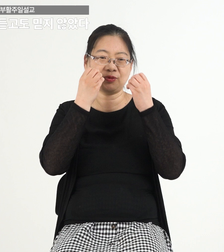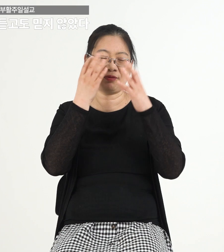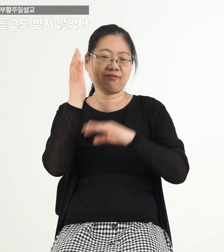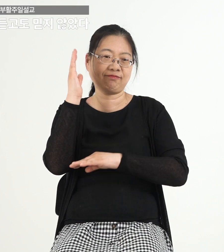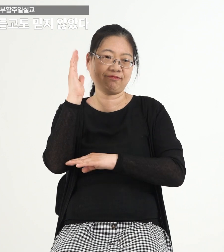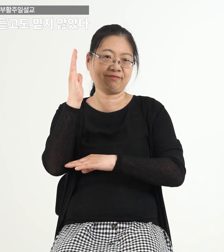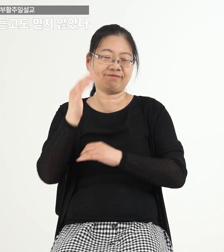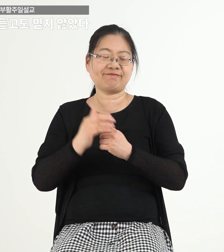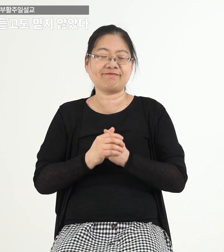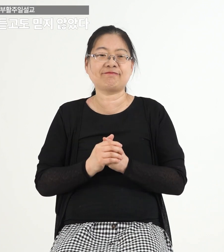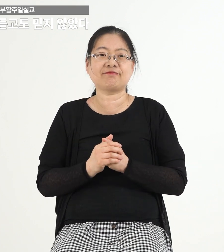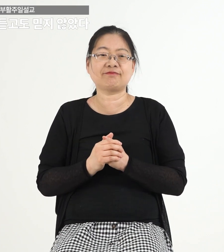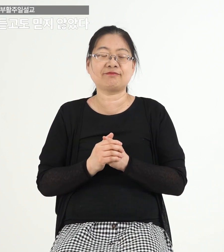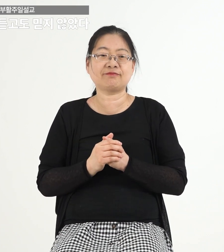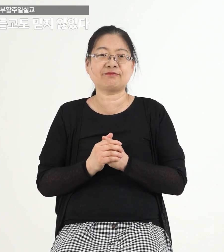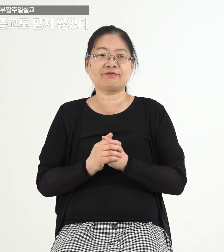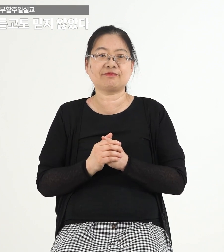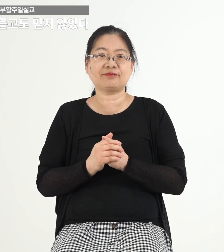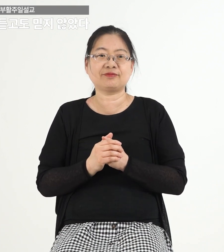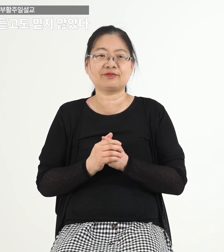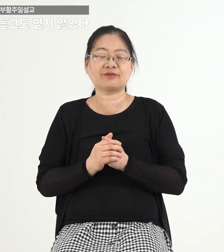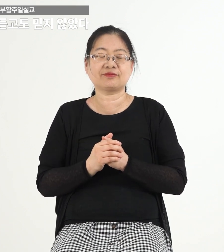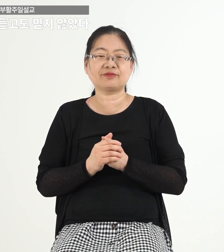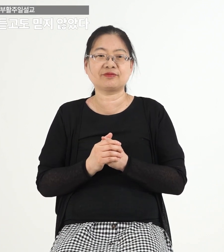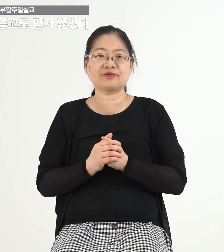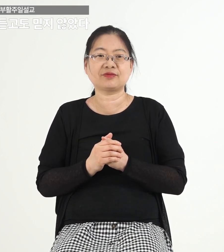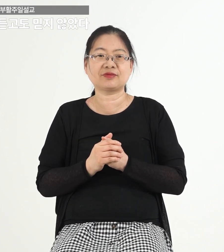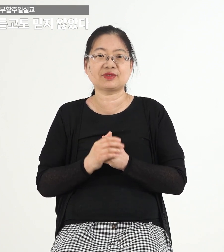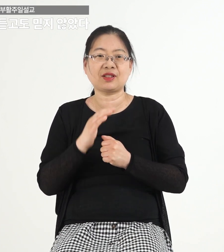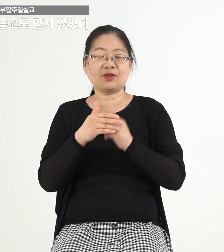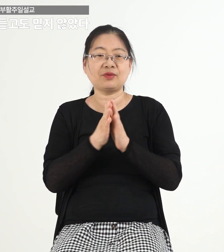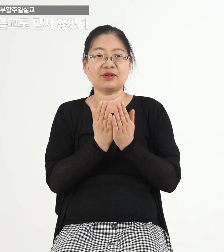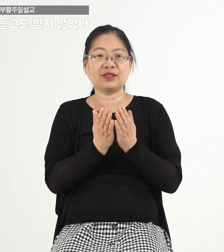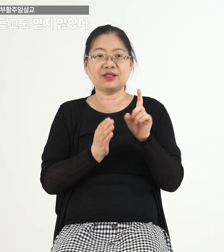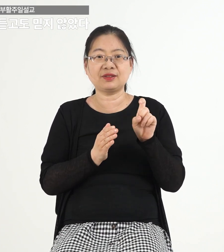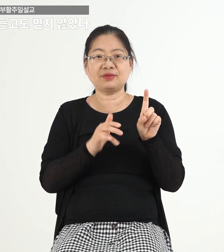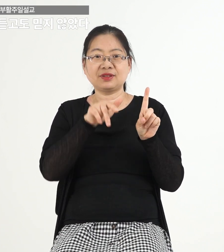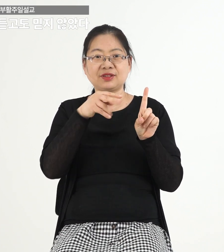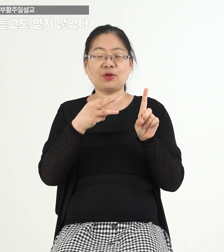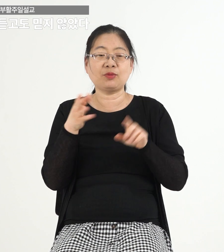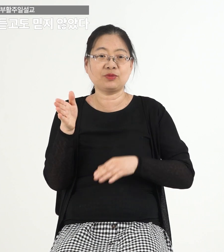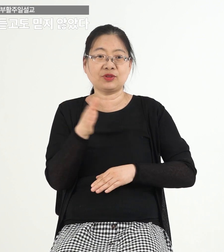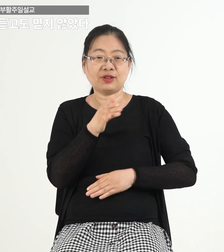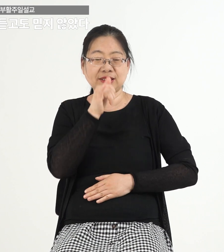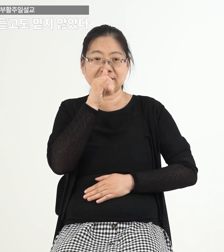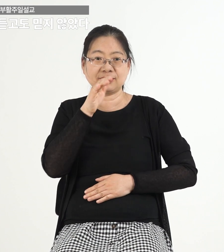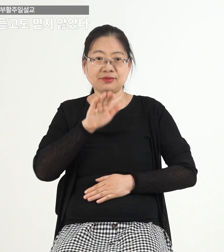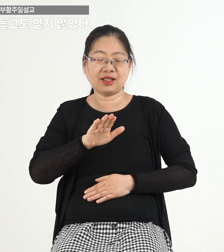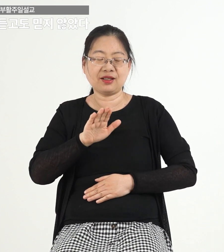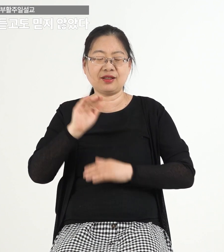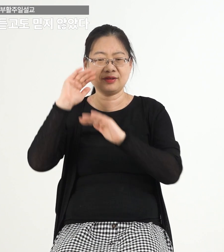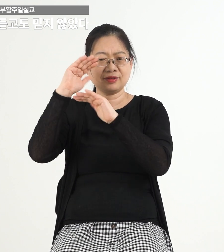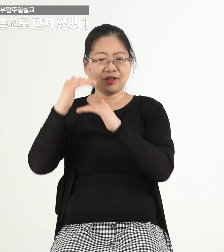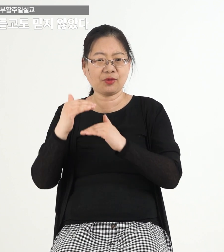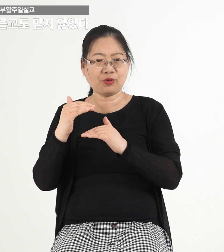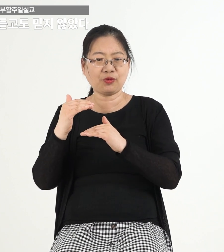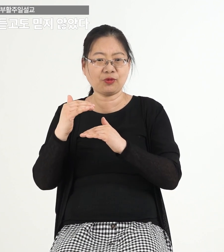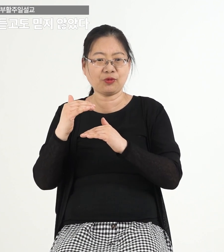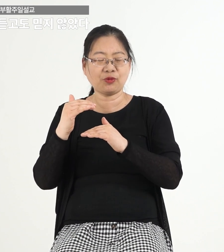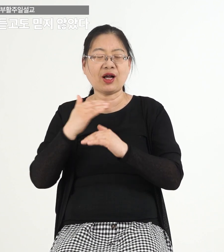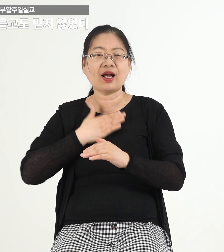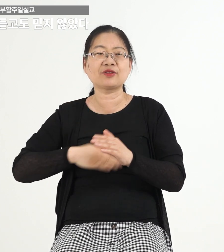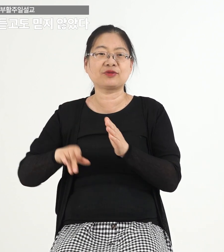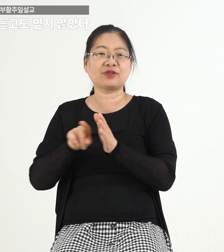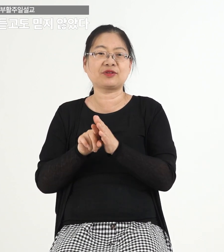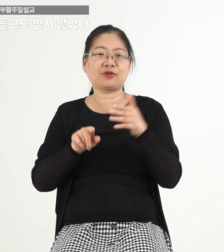첫 절을 보시면 본문은 11절서부터 되어 있지만 내용상으로는 9절서부터 봐야 됩니다.